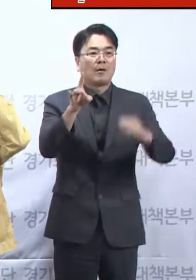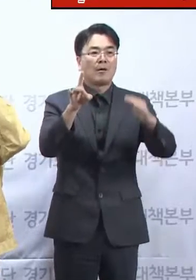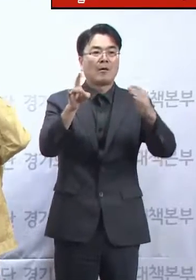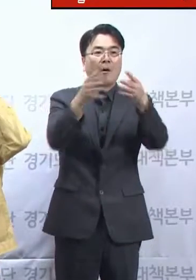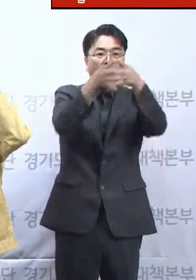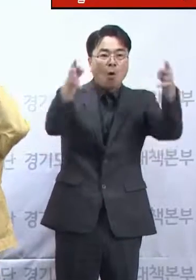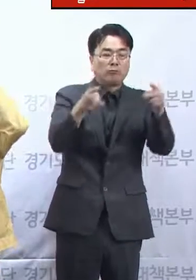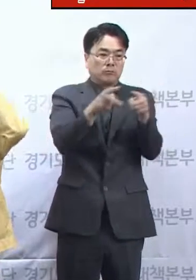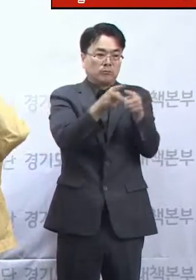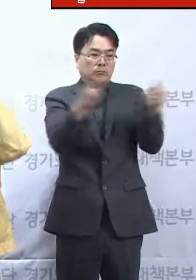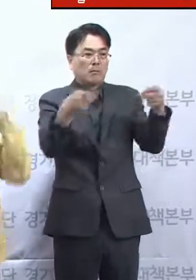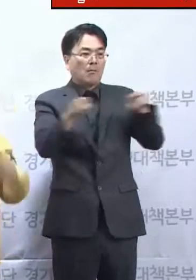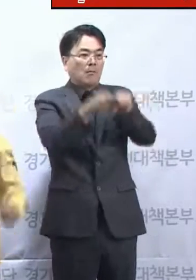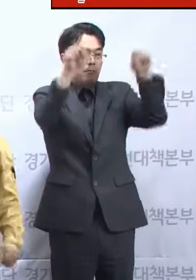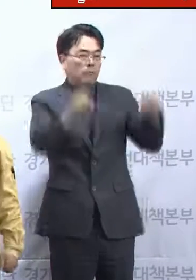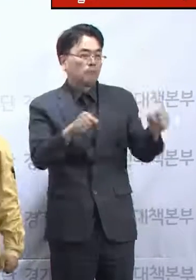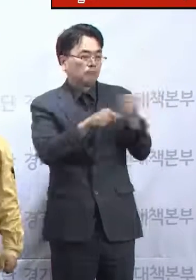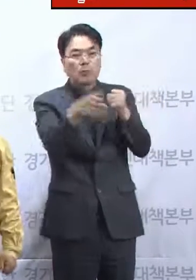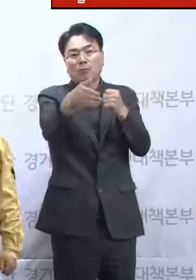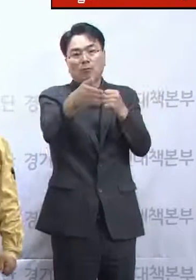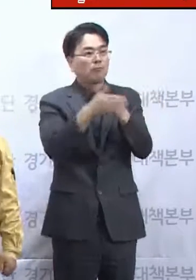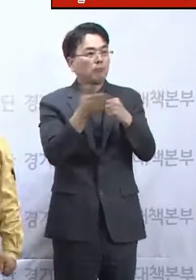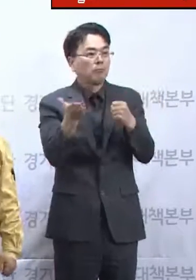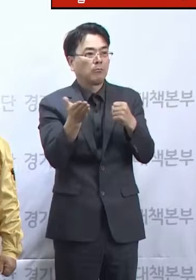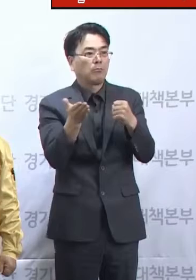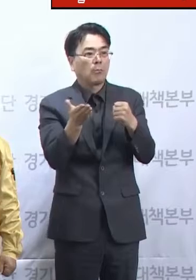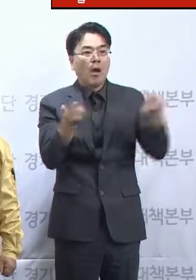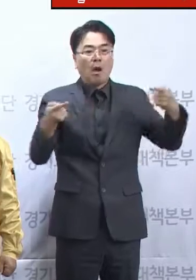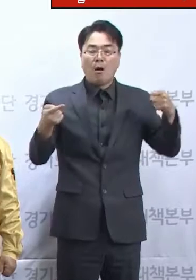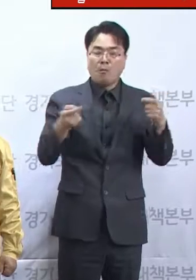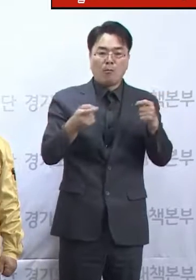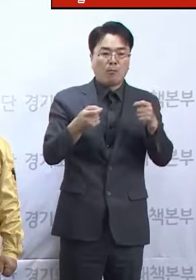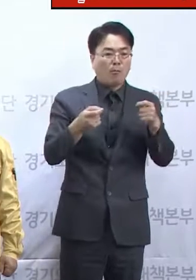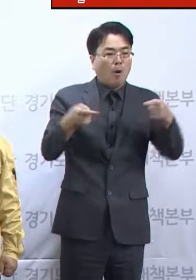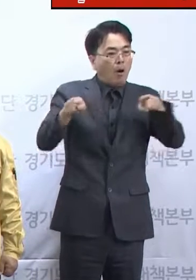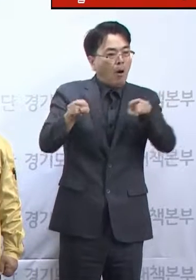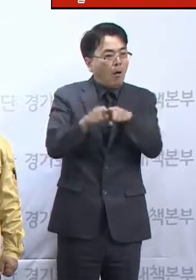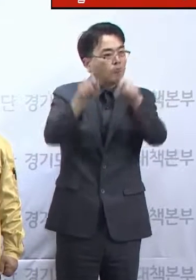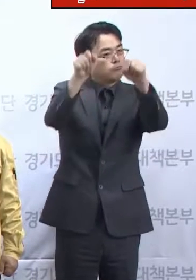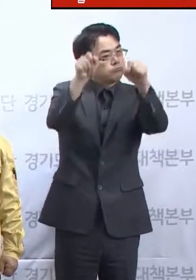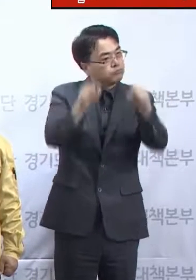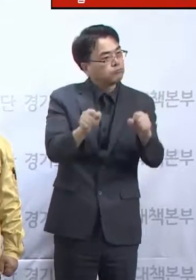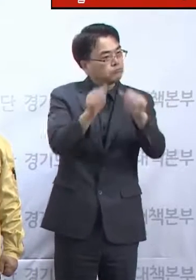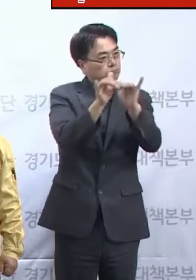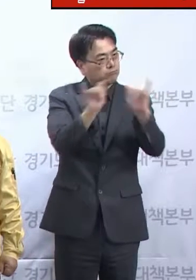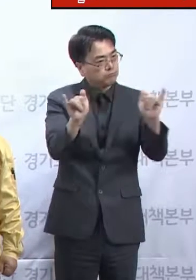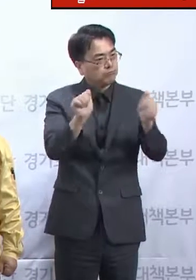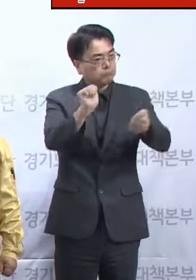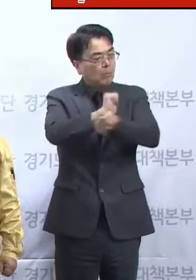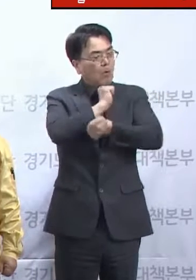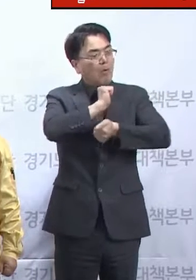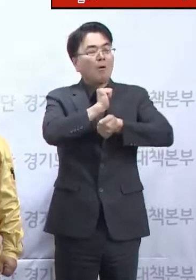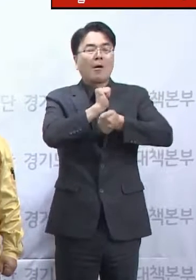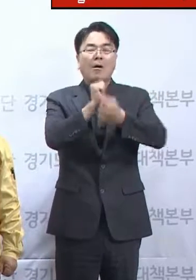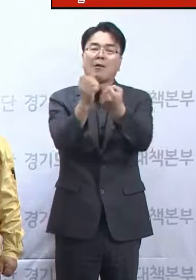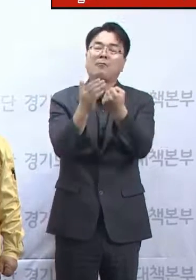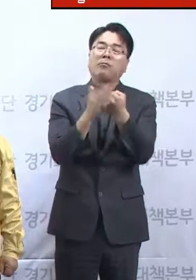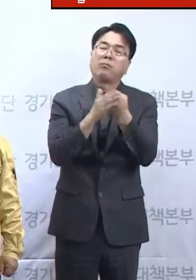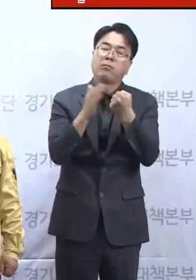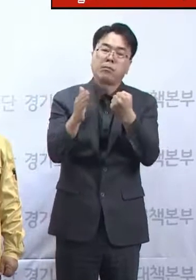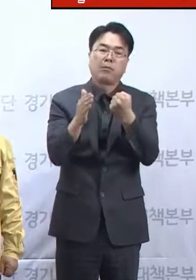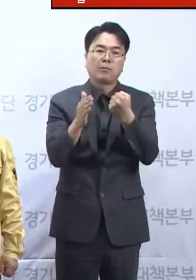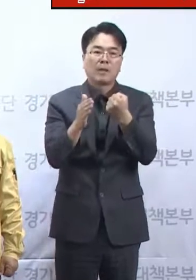같이 있었다는 이유로 거기 함께 체제했던 사람이 감염되고 있습니다. 매우